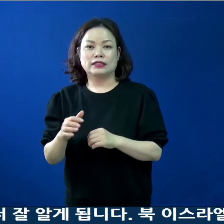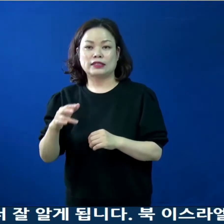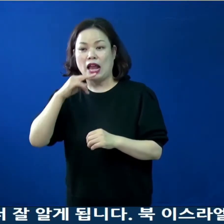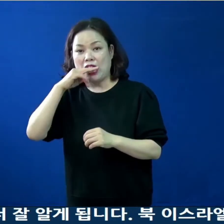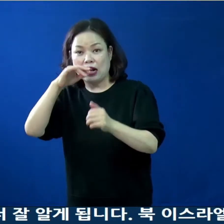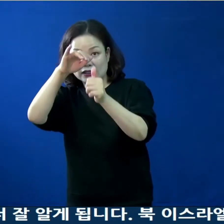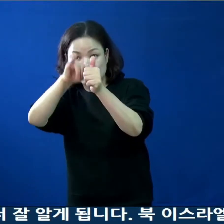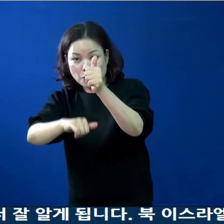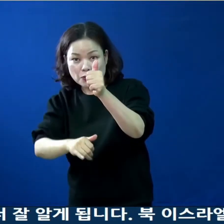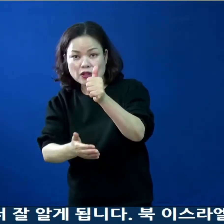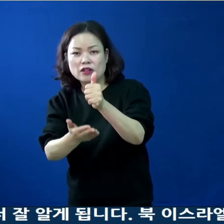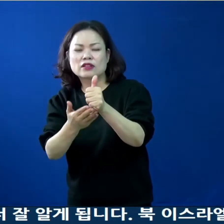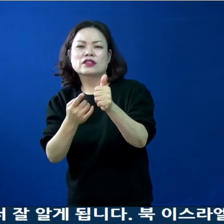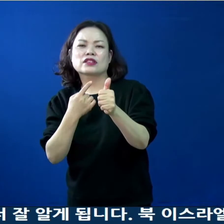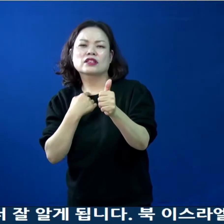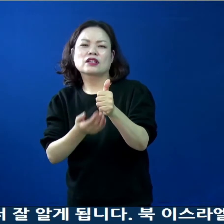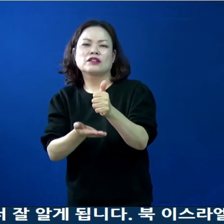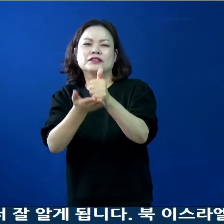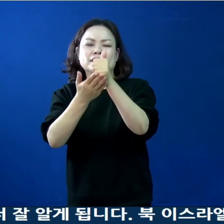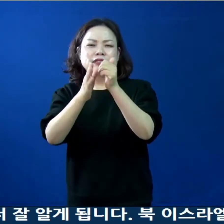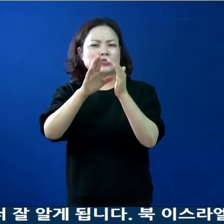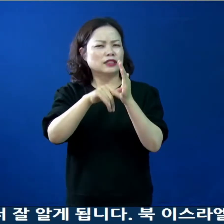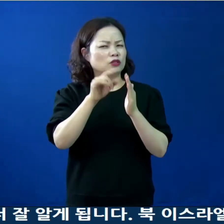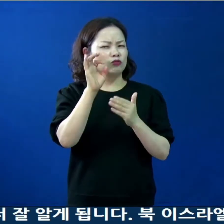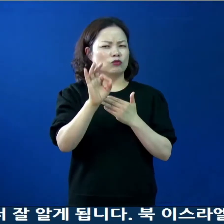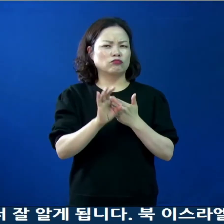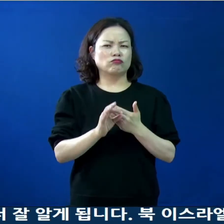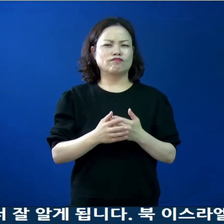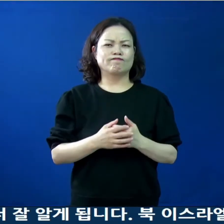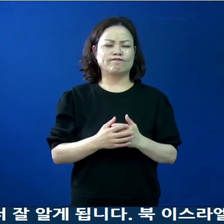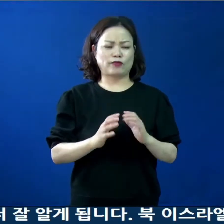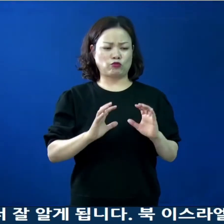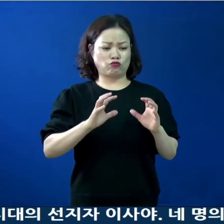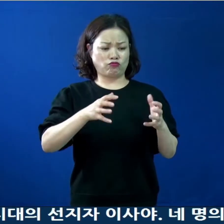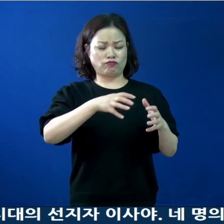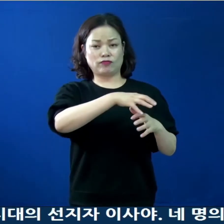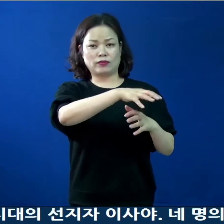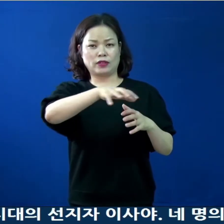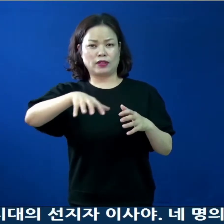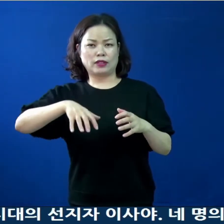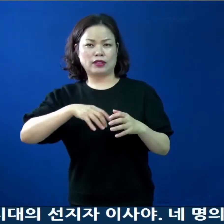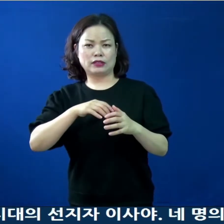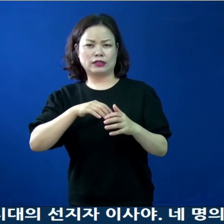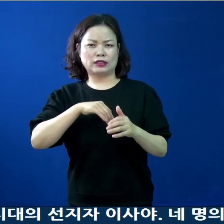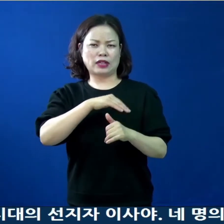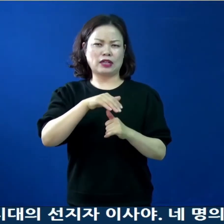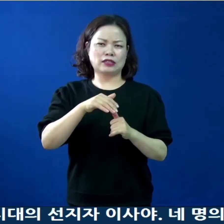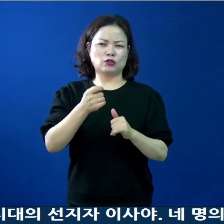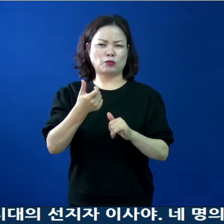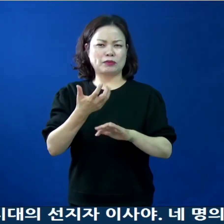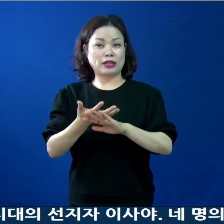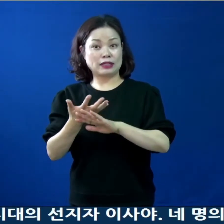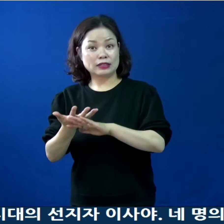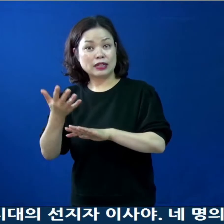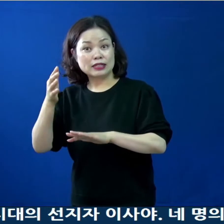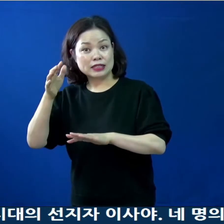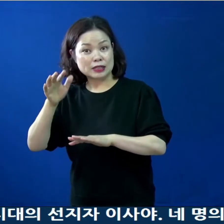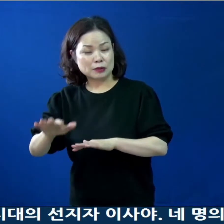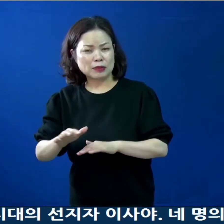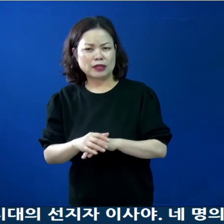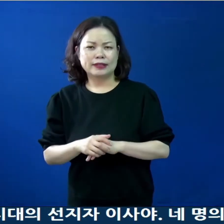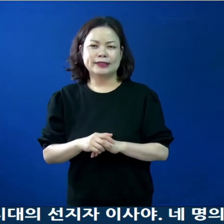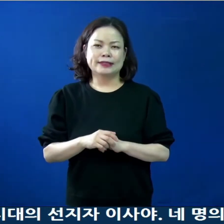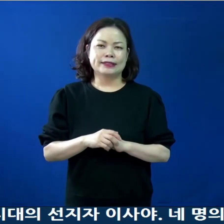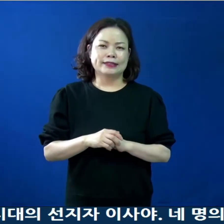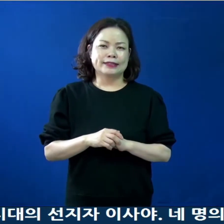왕들을 모셨고, 그때 시기를 보면 물론 이제 국제 정세나 처한 문제가 다 달랐지만은